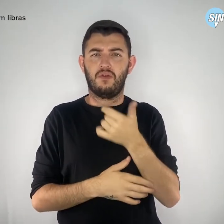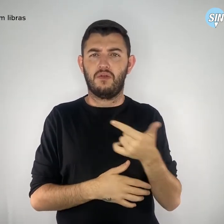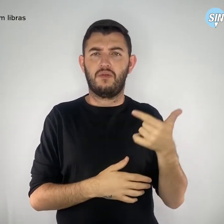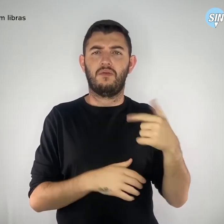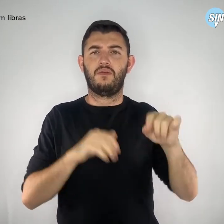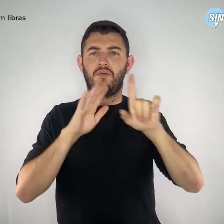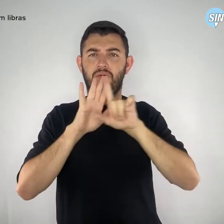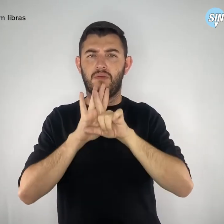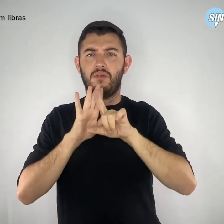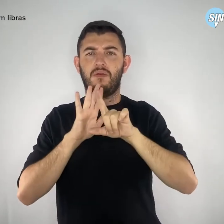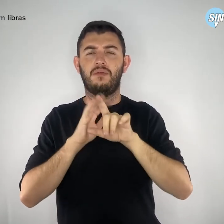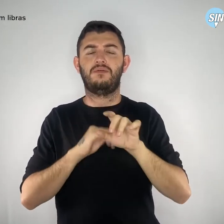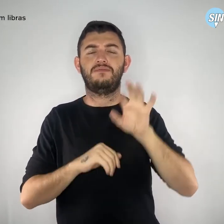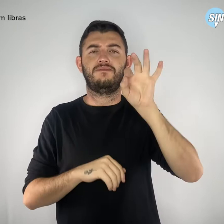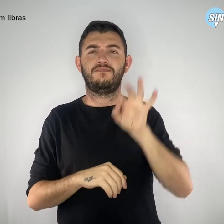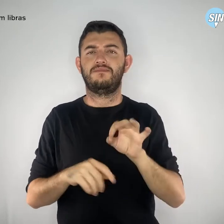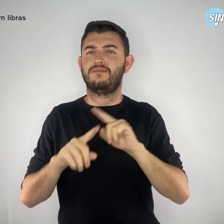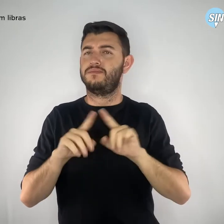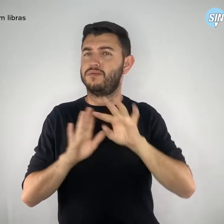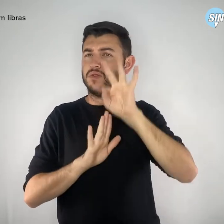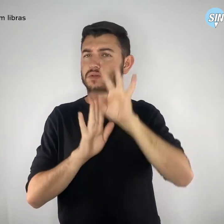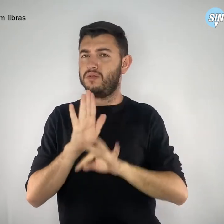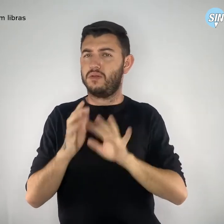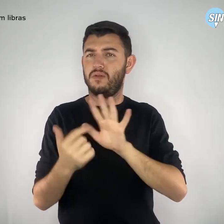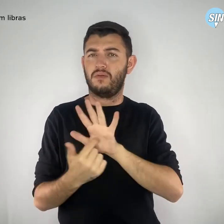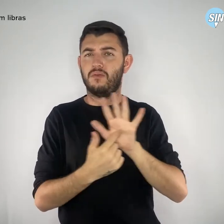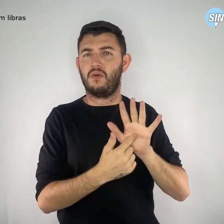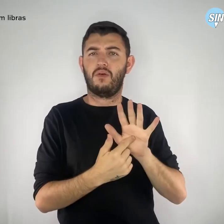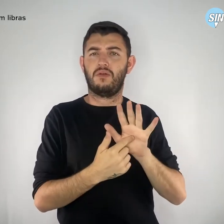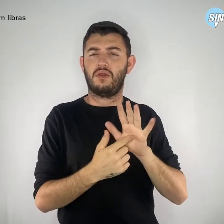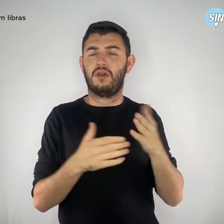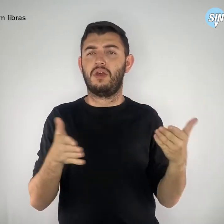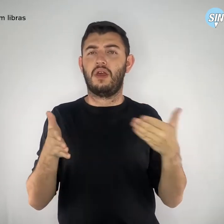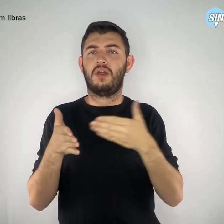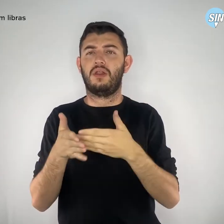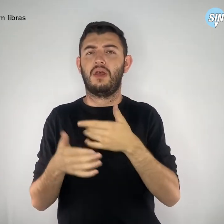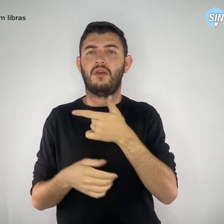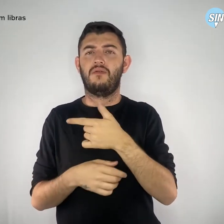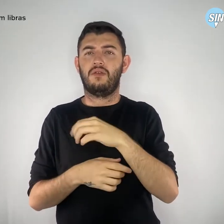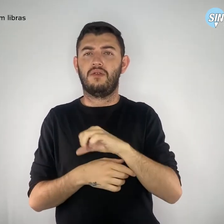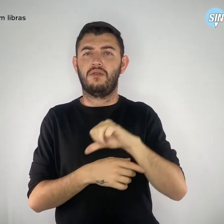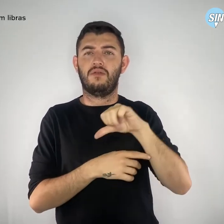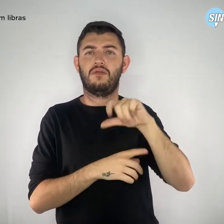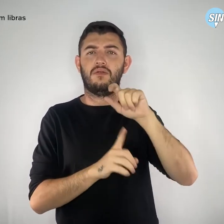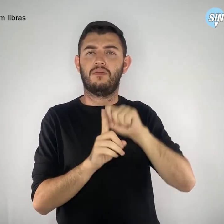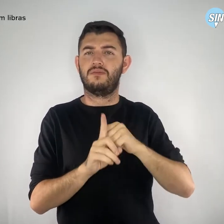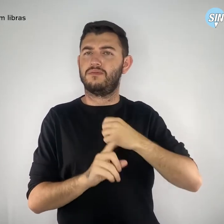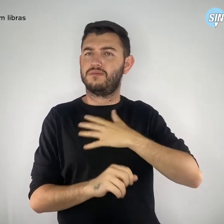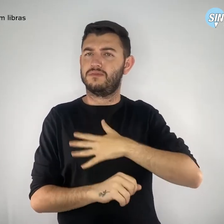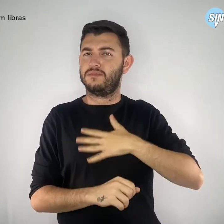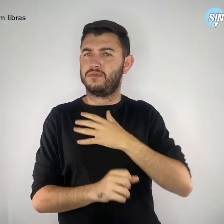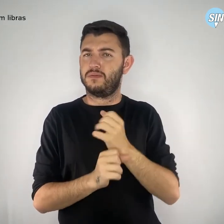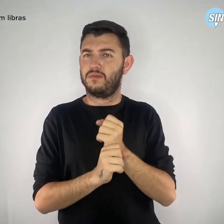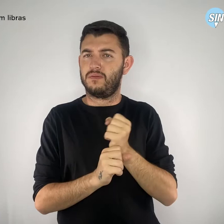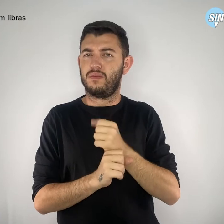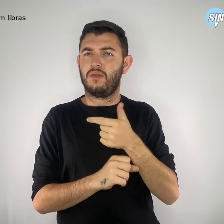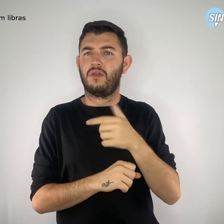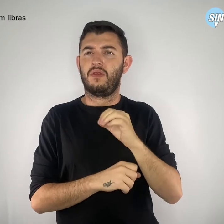prevê que até 29 de agosto de 2022, a política de ações